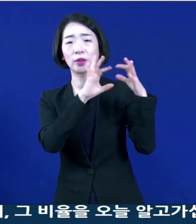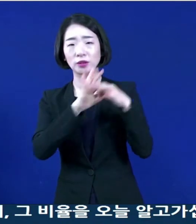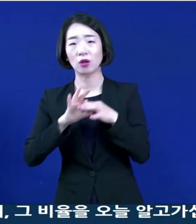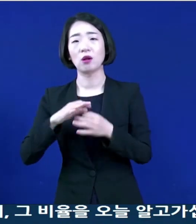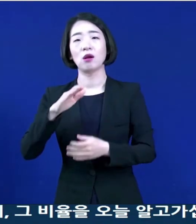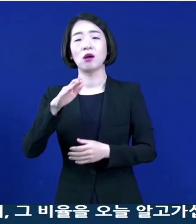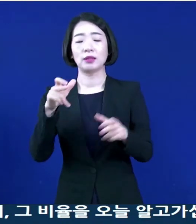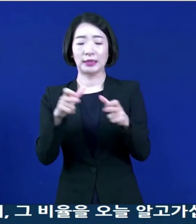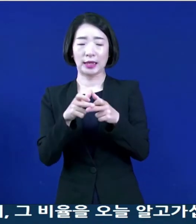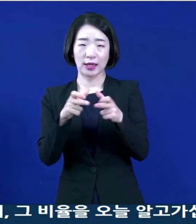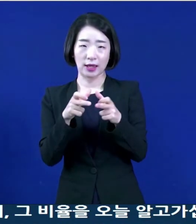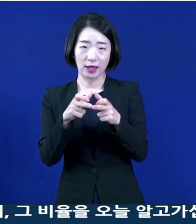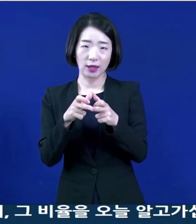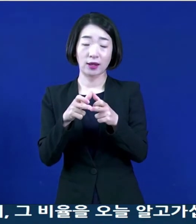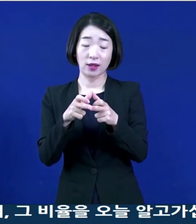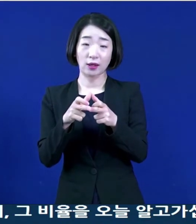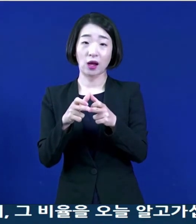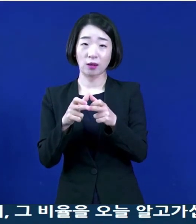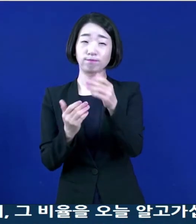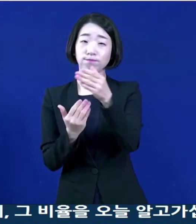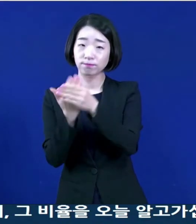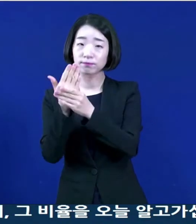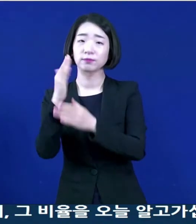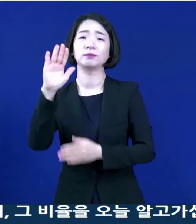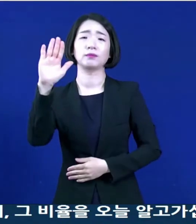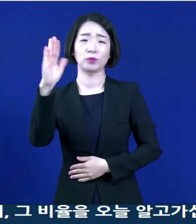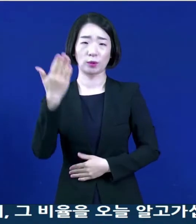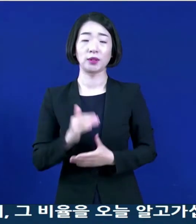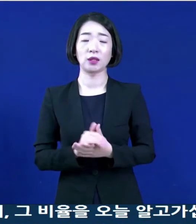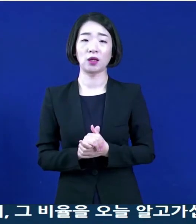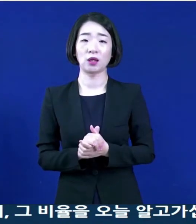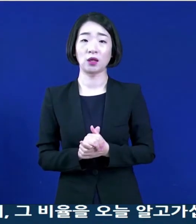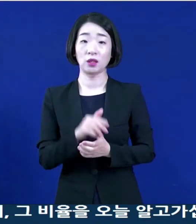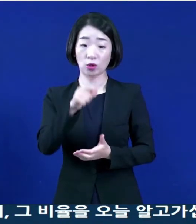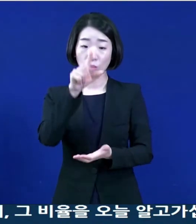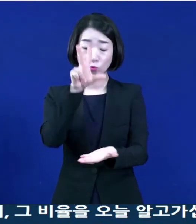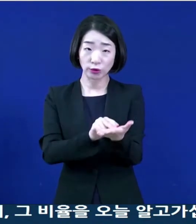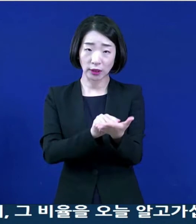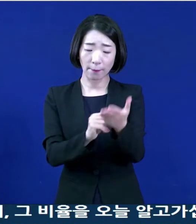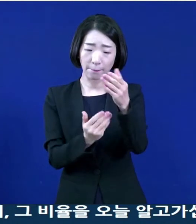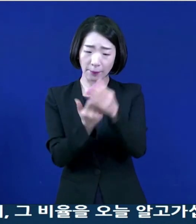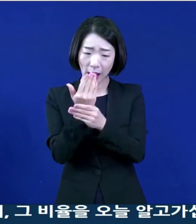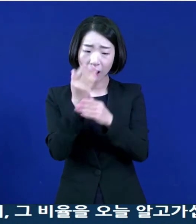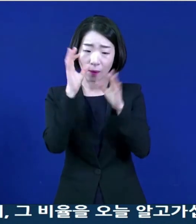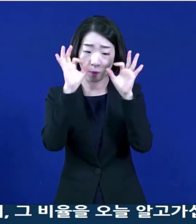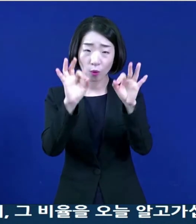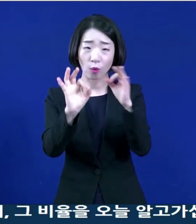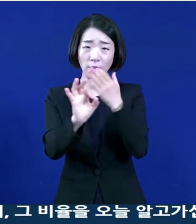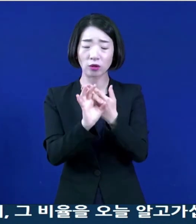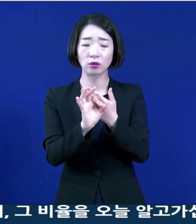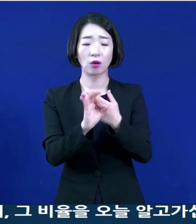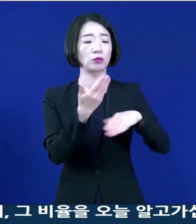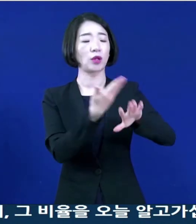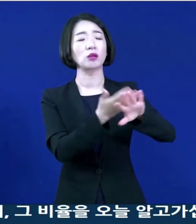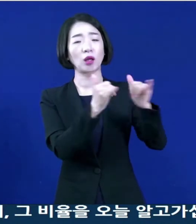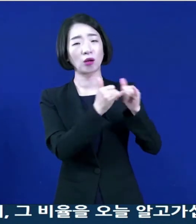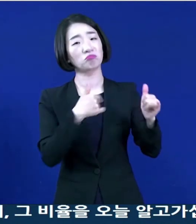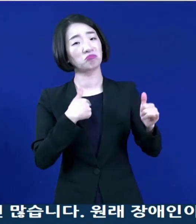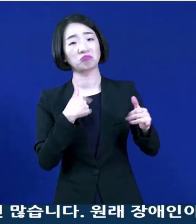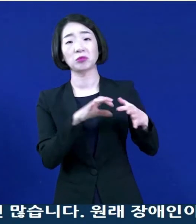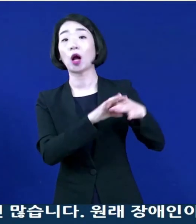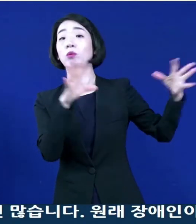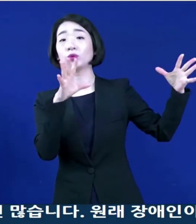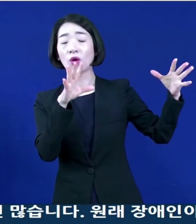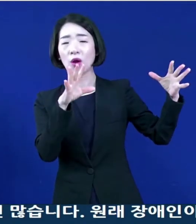상태에 가는 것이죠. 이렇게 문제를 파악해 본다면 장애는 결코 남의 문제가 아닙니다. 나의